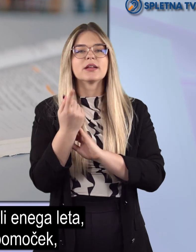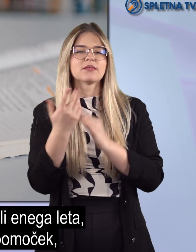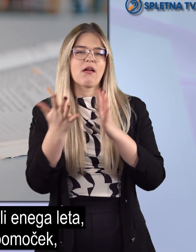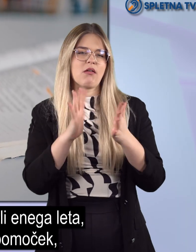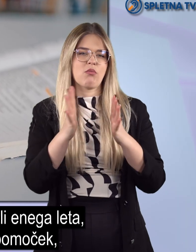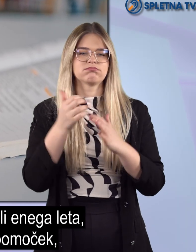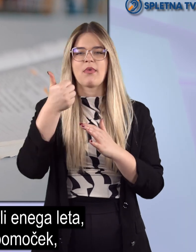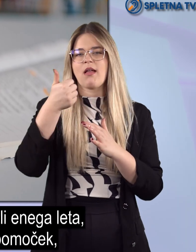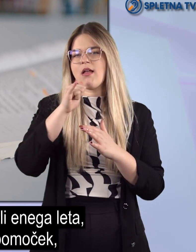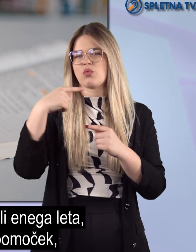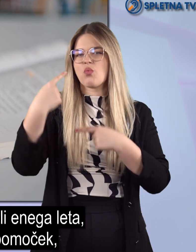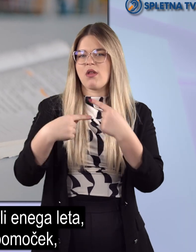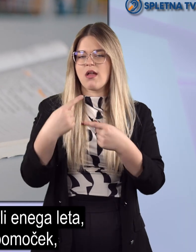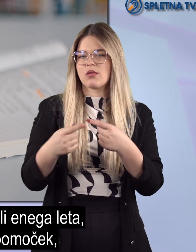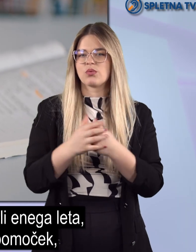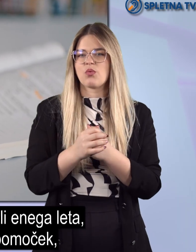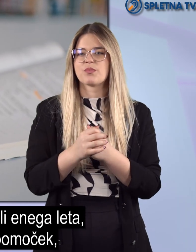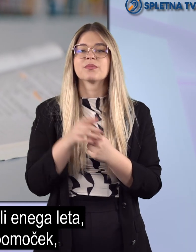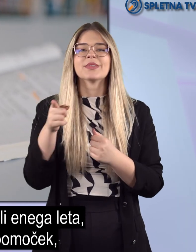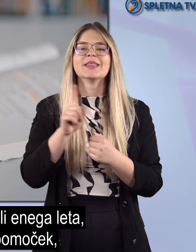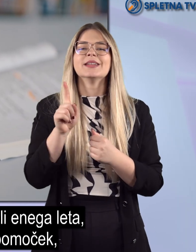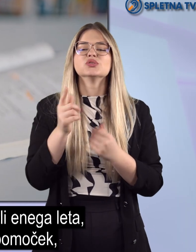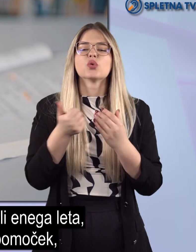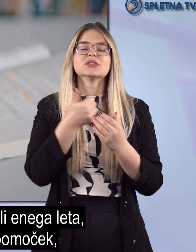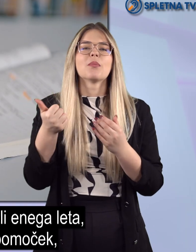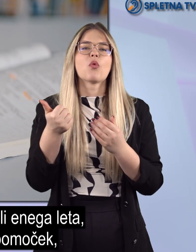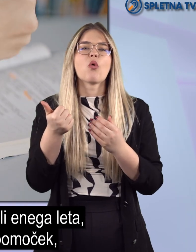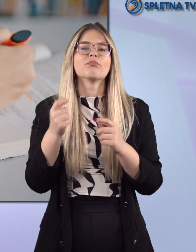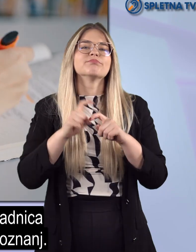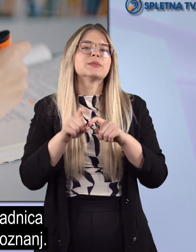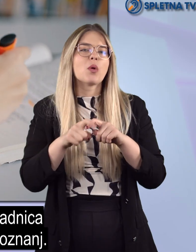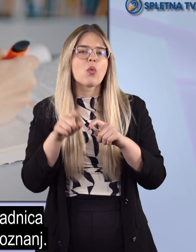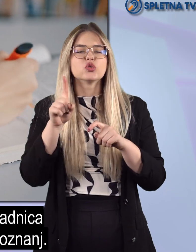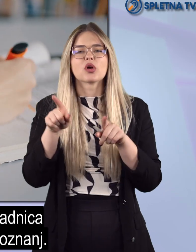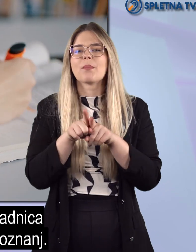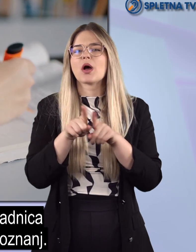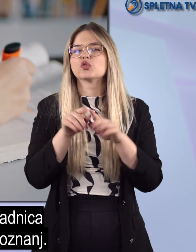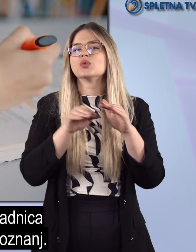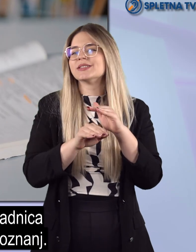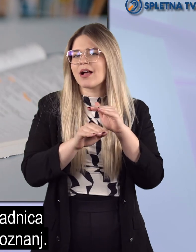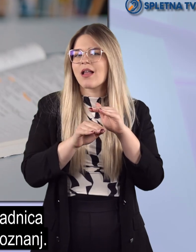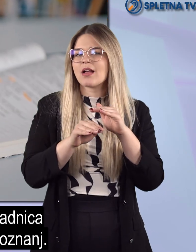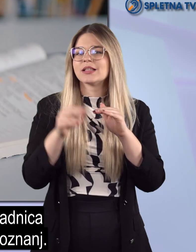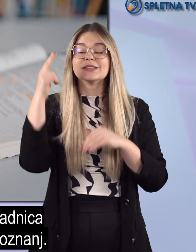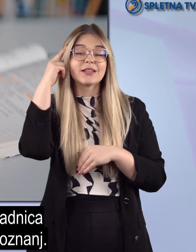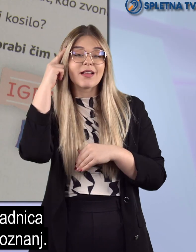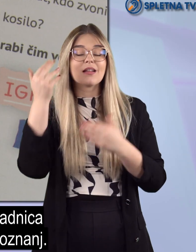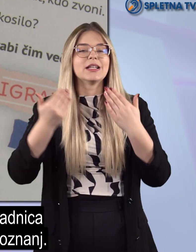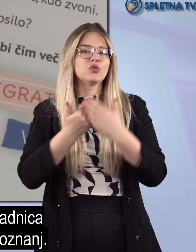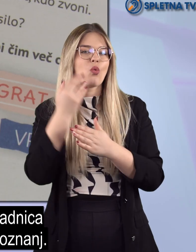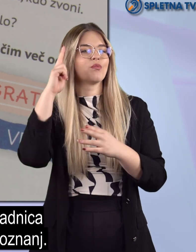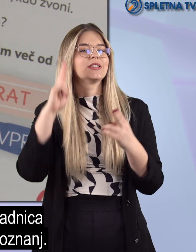Učbeniki nastajajo okoli enega leta, tako niso zgolj pripomoček, temveč tudi zakladnica znanj in